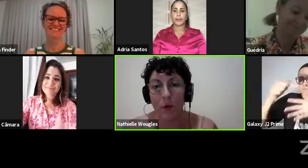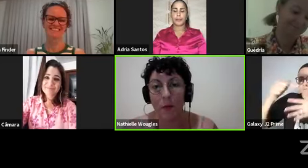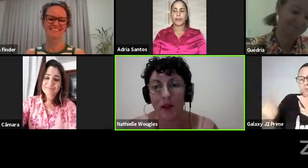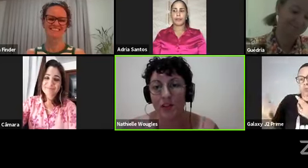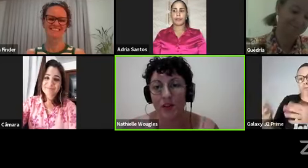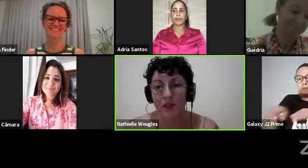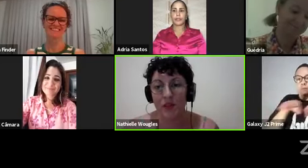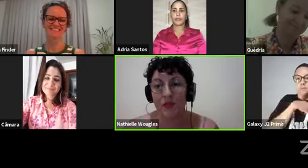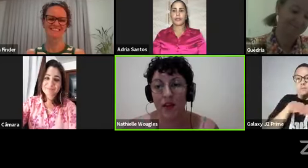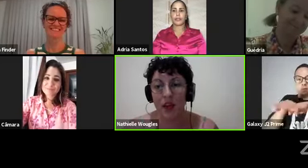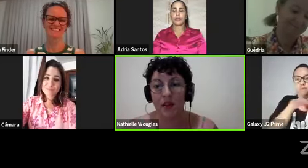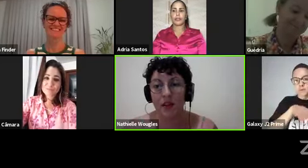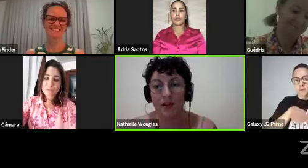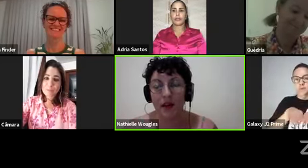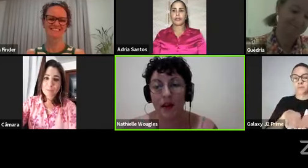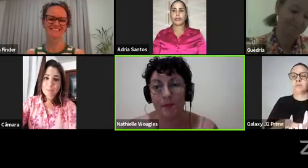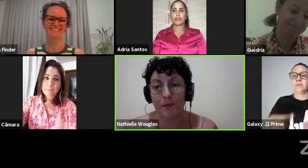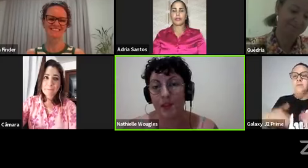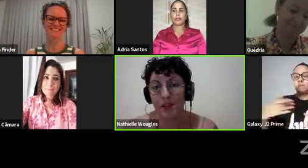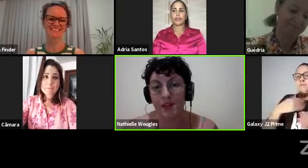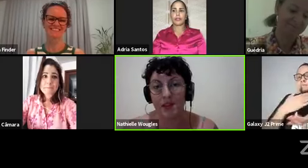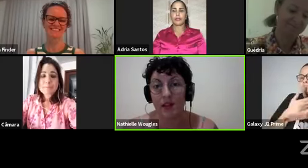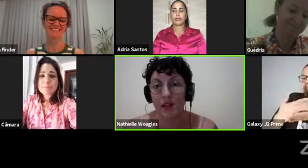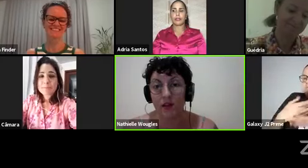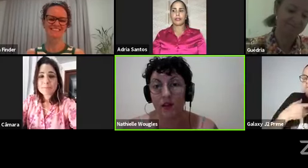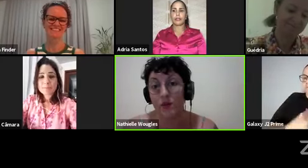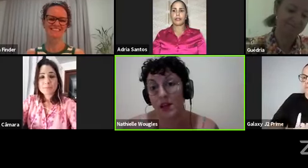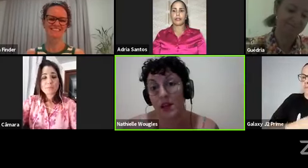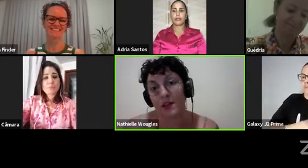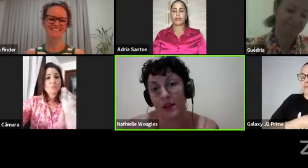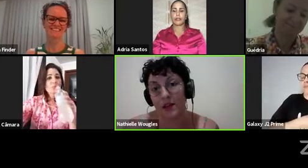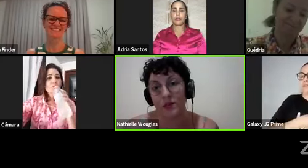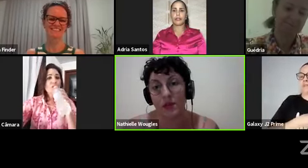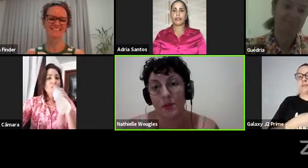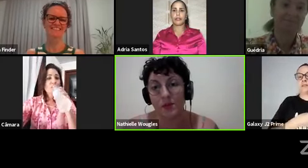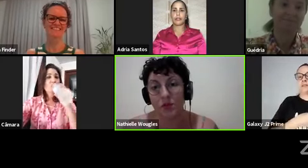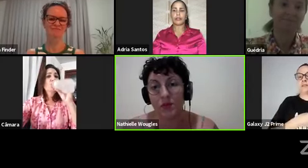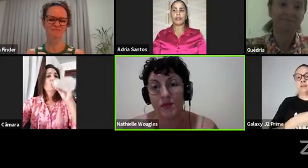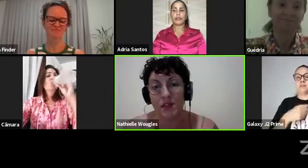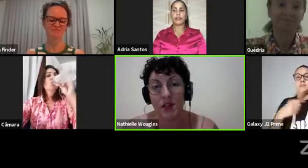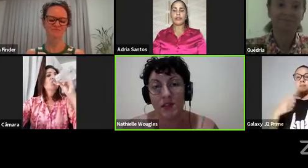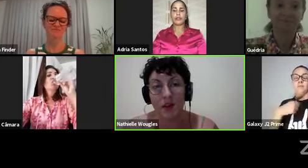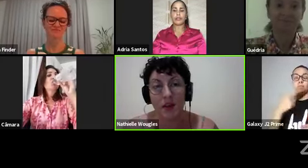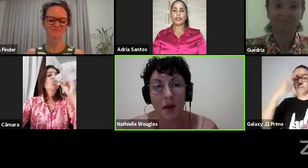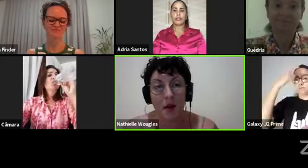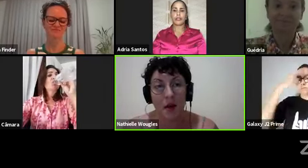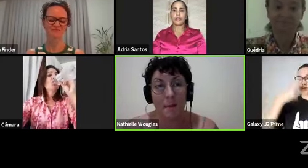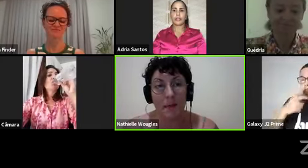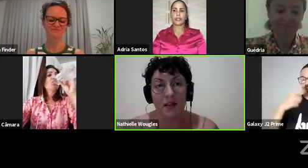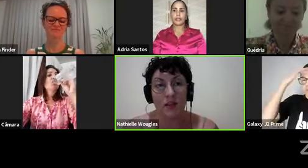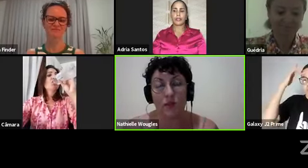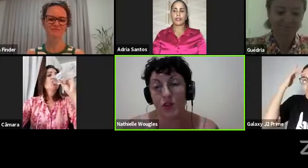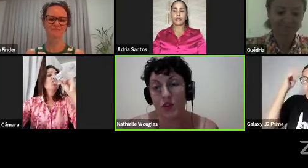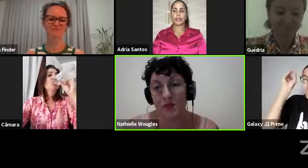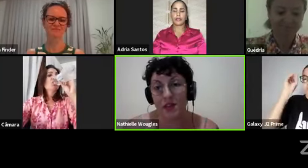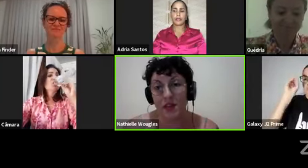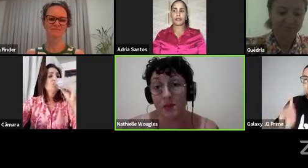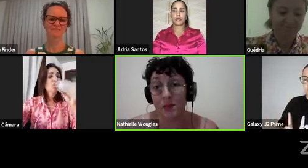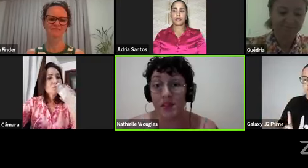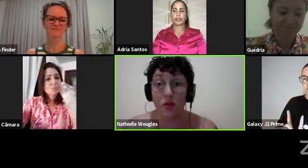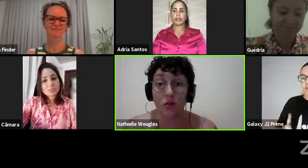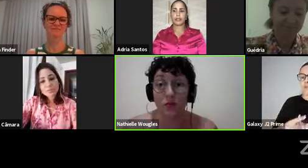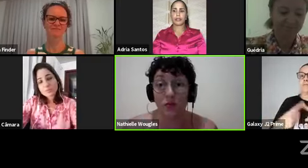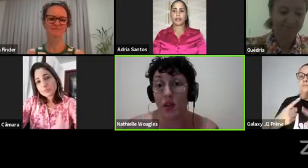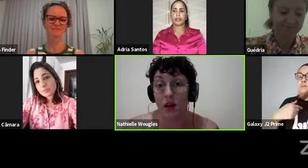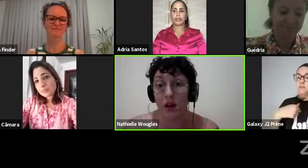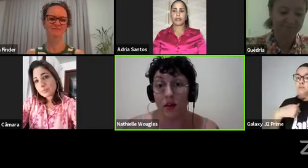por boa parte da vida, eu fiquei nesse não ser, né? Não ser pessoa com deficiência. Mas eu não tinha deficiência,